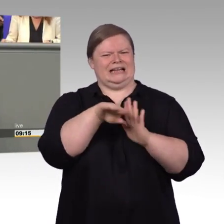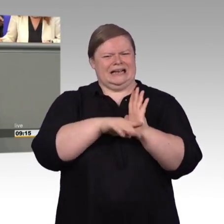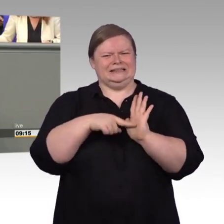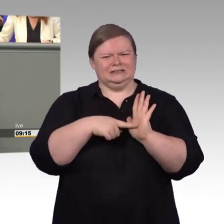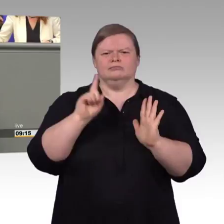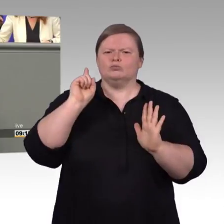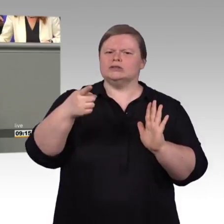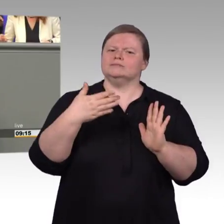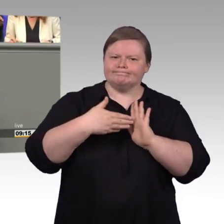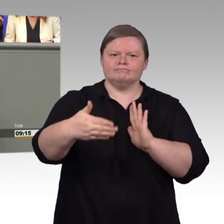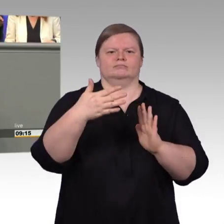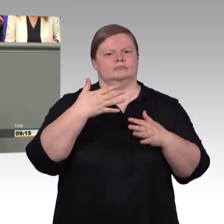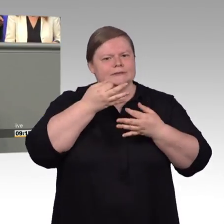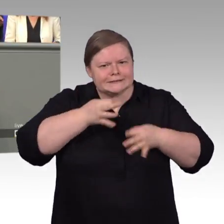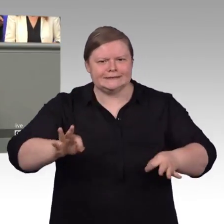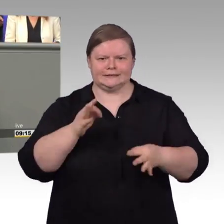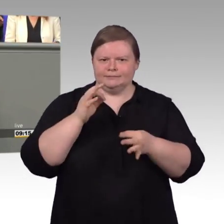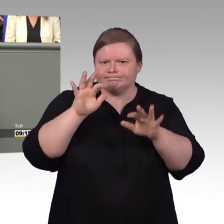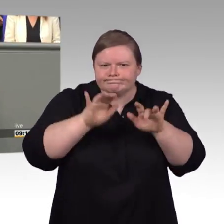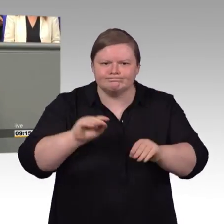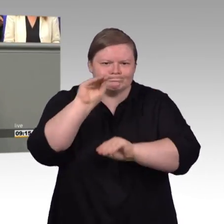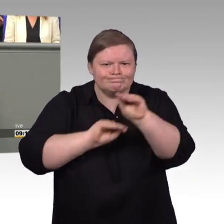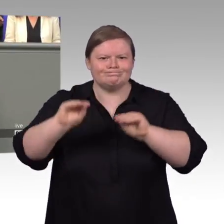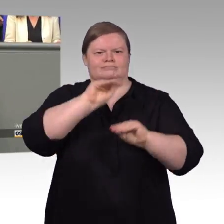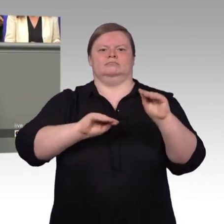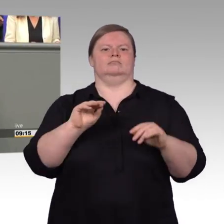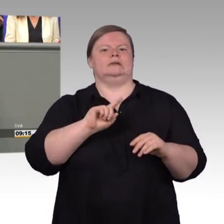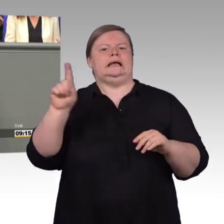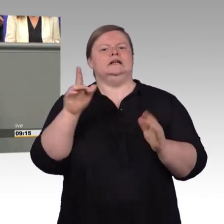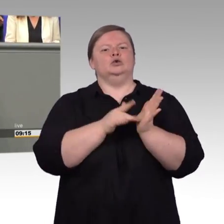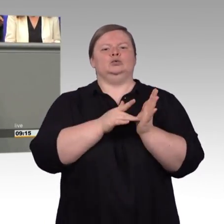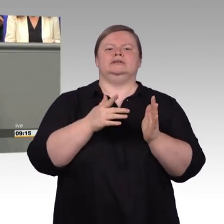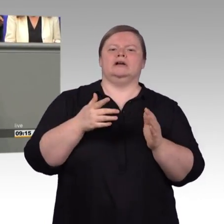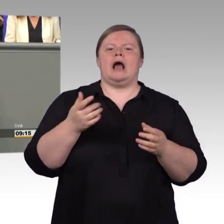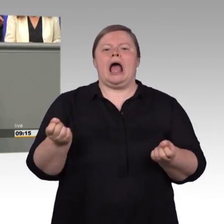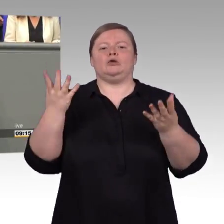Spezialfälle bezogen sein. In einem Wort, es muss zukunftsfähig sein.